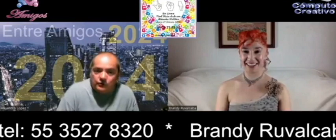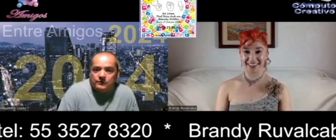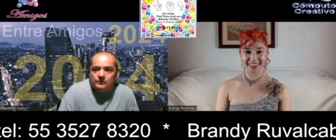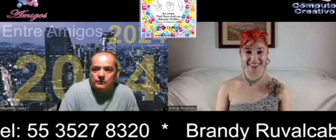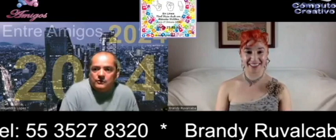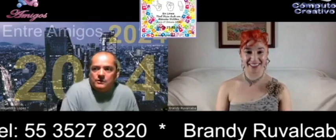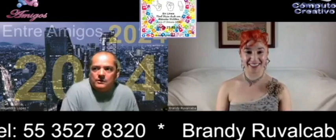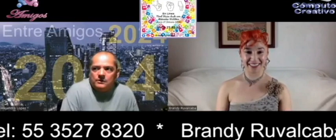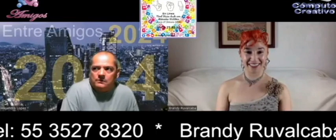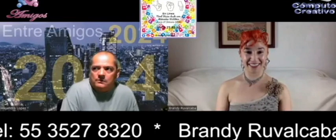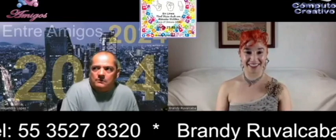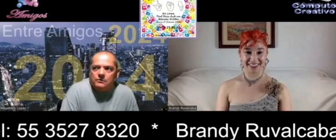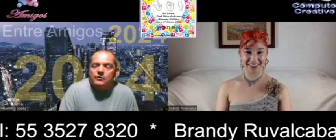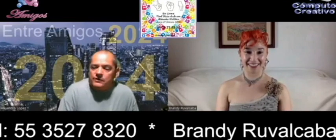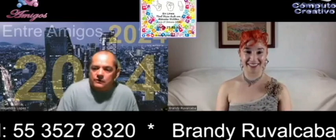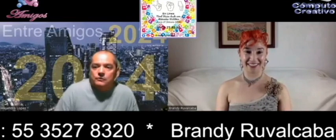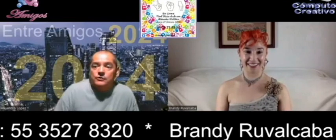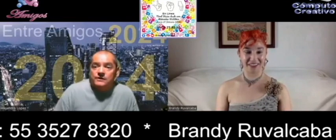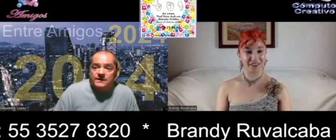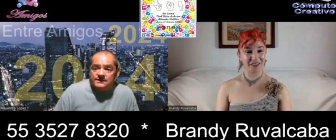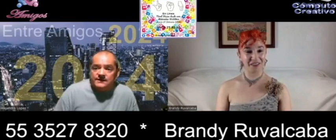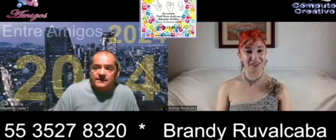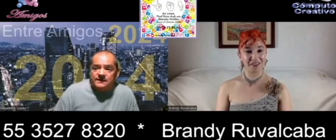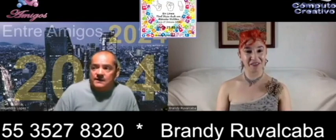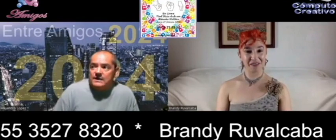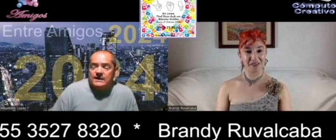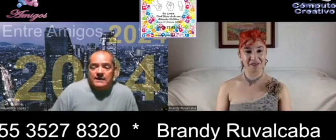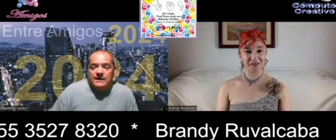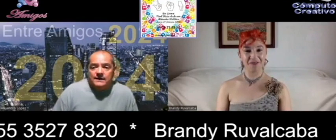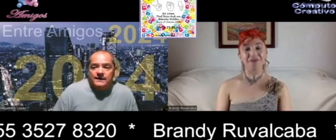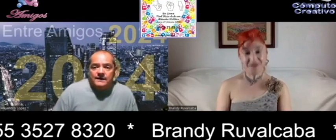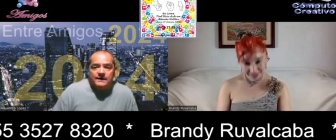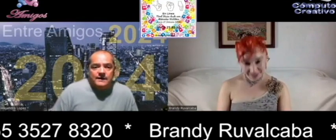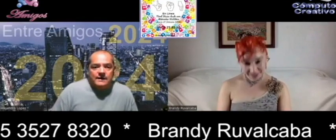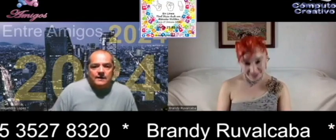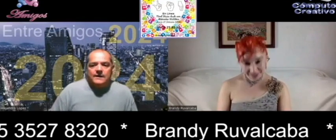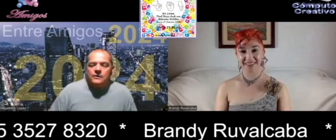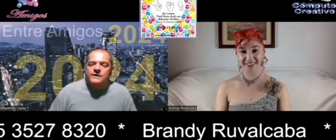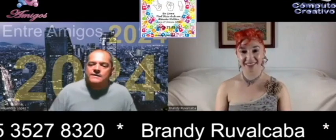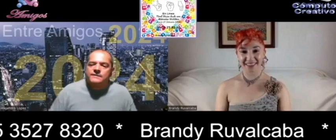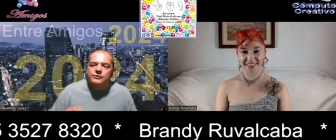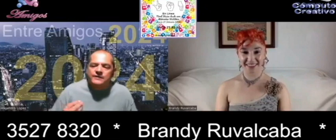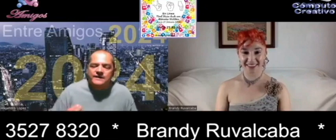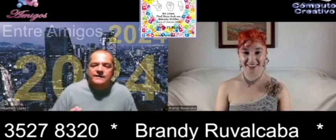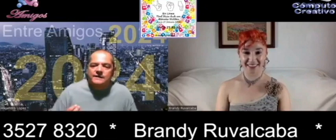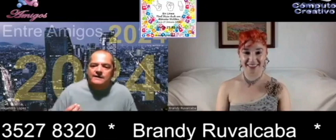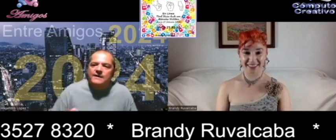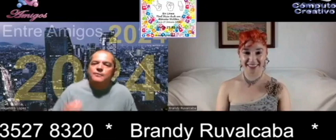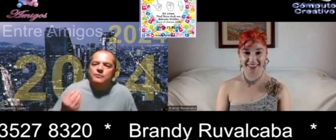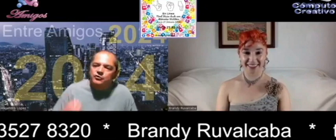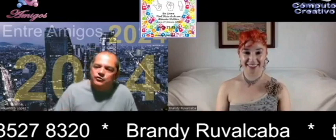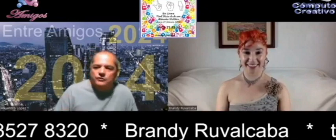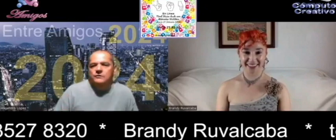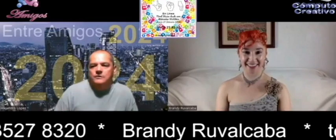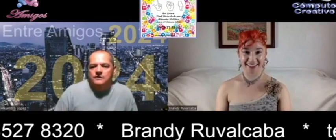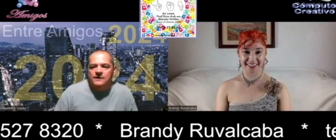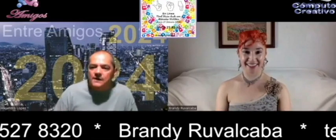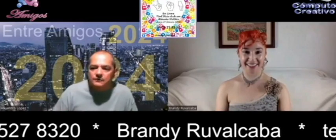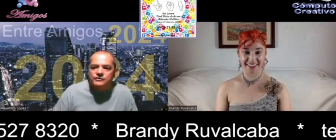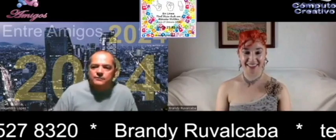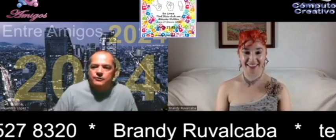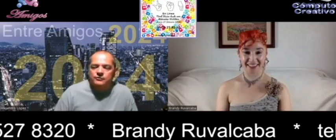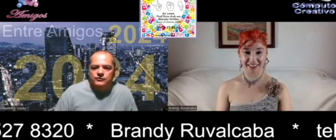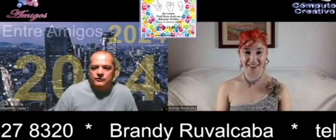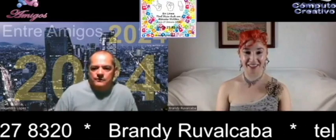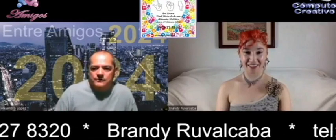esto muy, muy, muy bonito, muy interesante. Y la verdad, creo que es importante darle promoción,